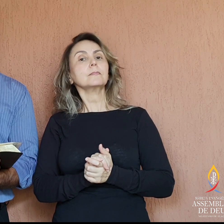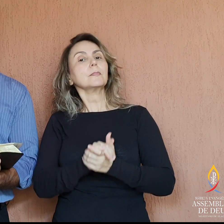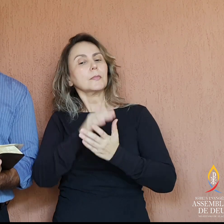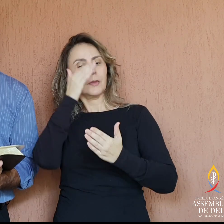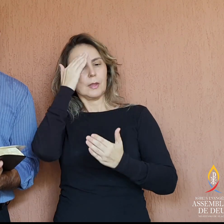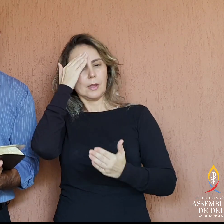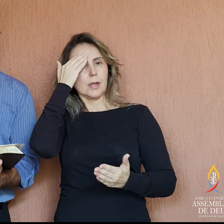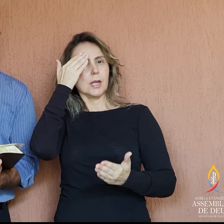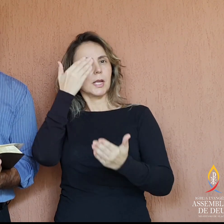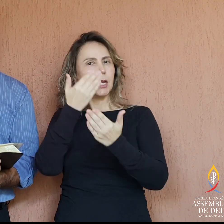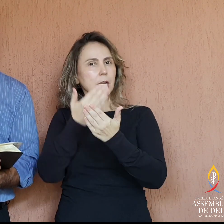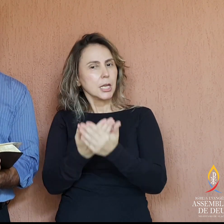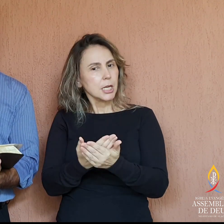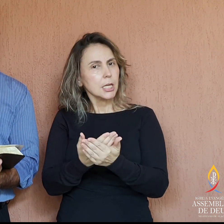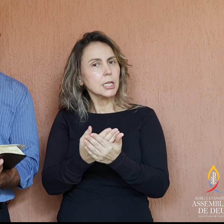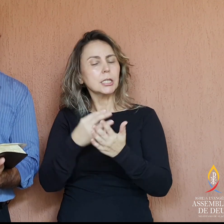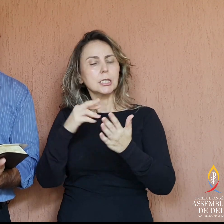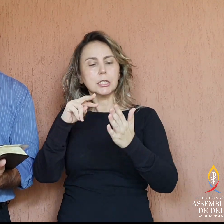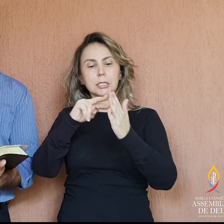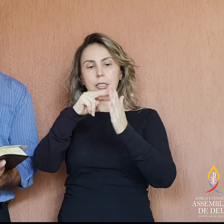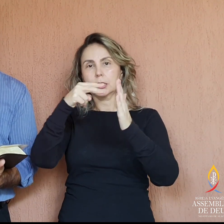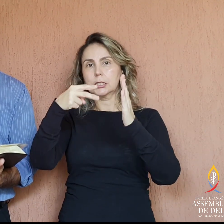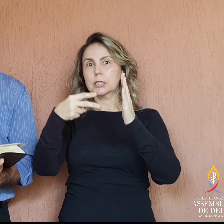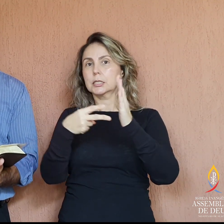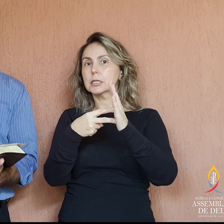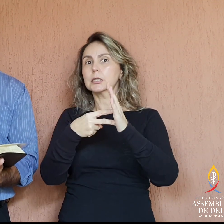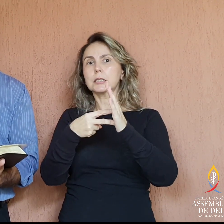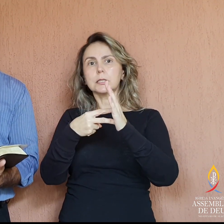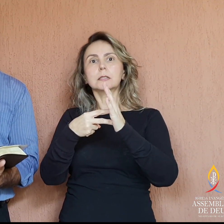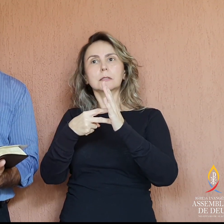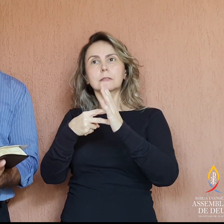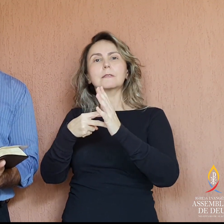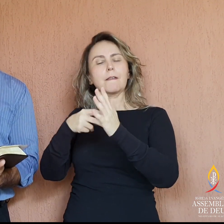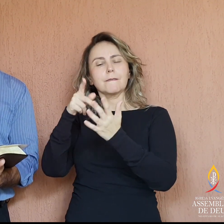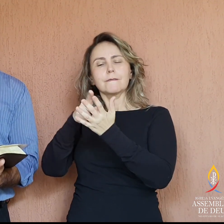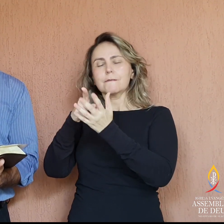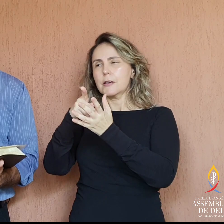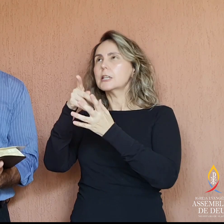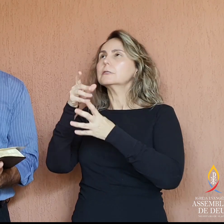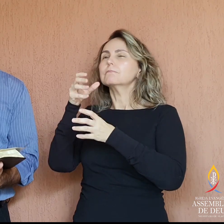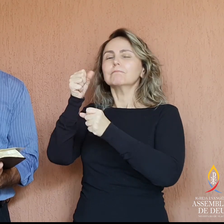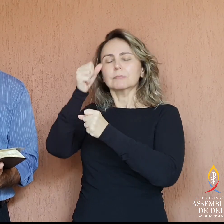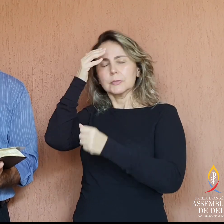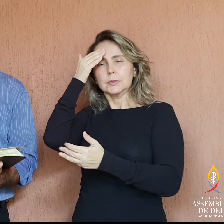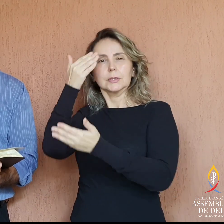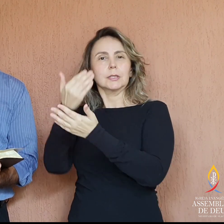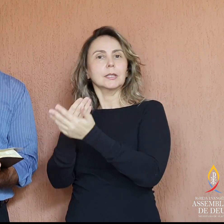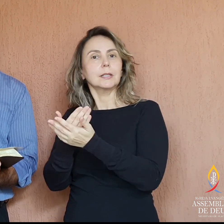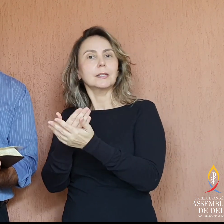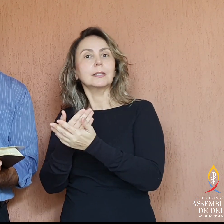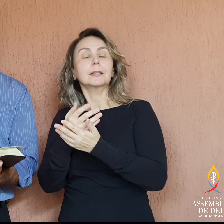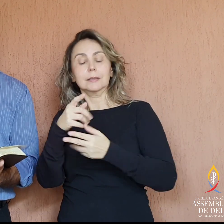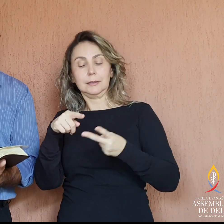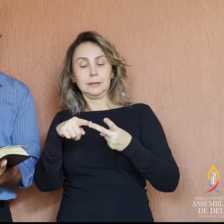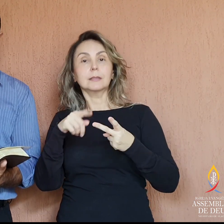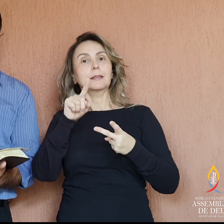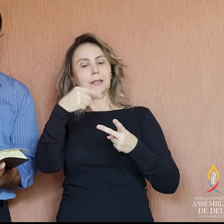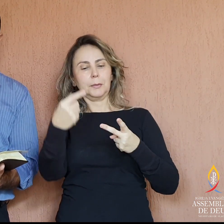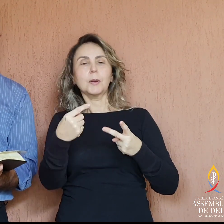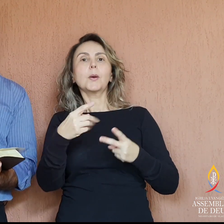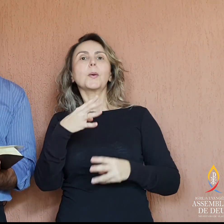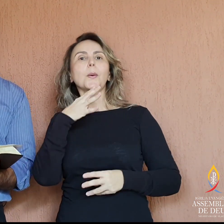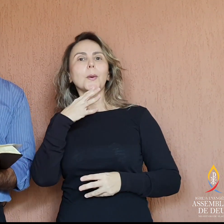crer é confiar. O nosso segundo tópico é crer é conhecer. E o terceiro tópico